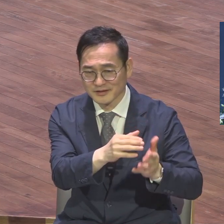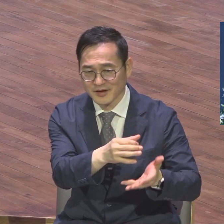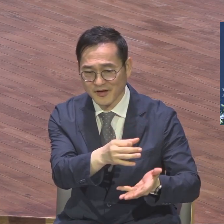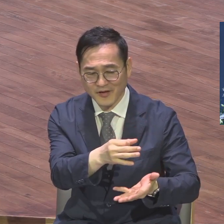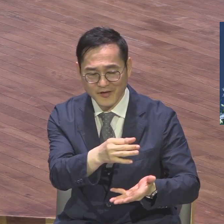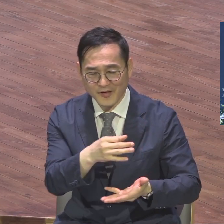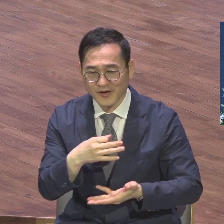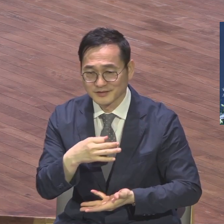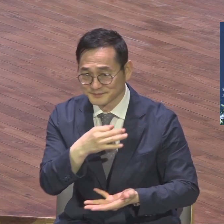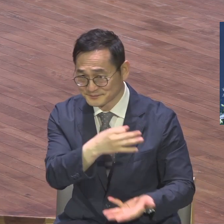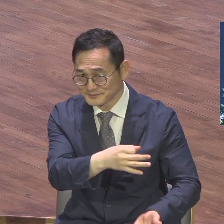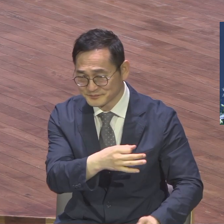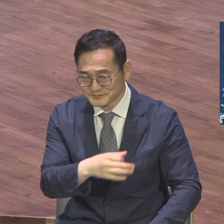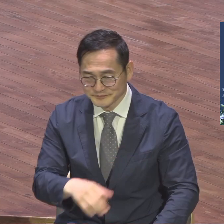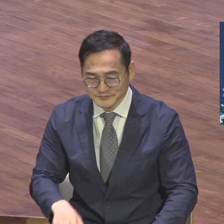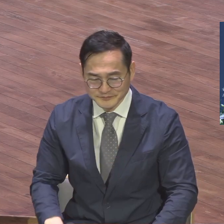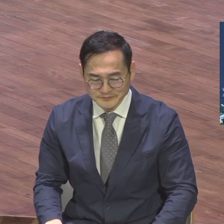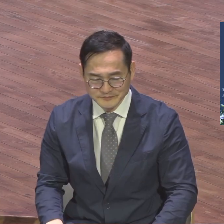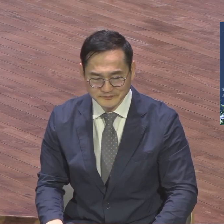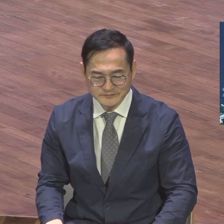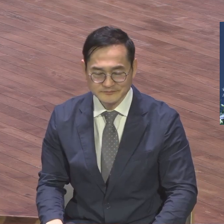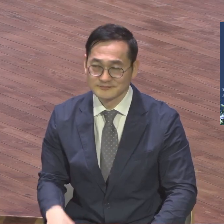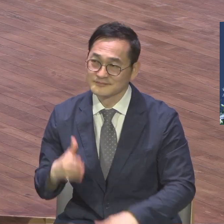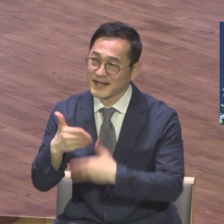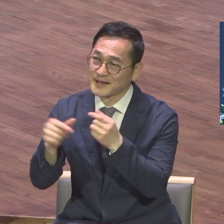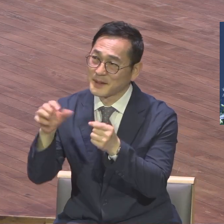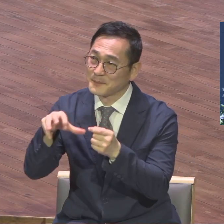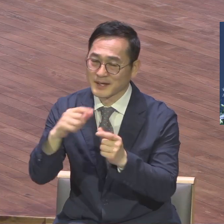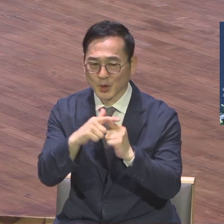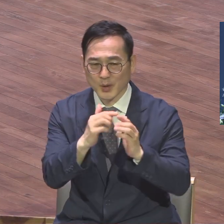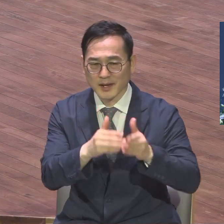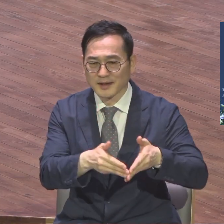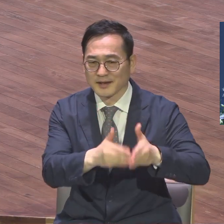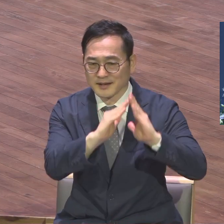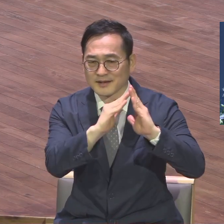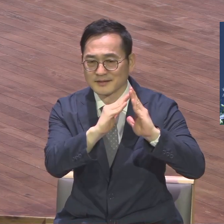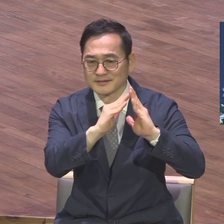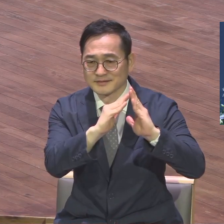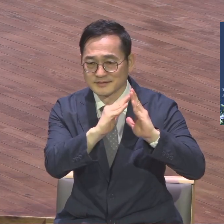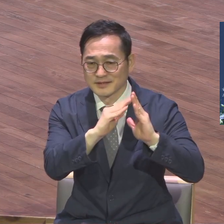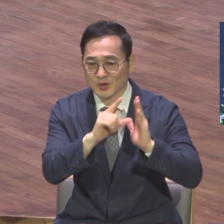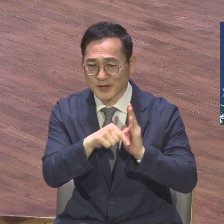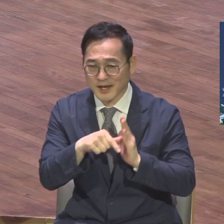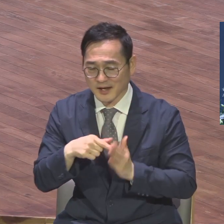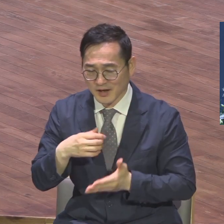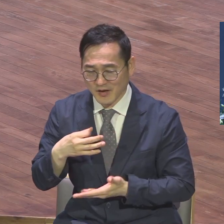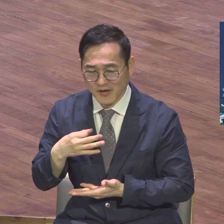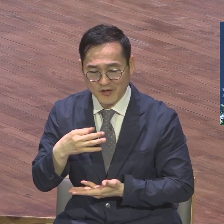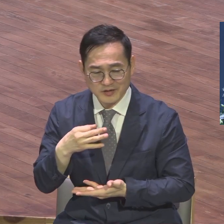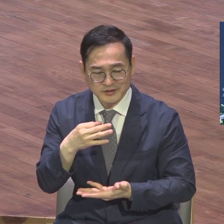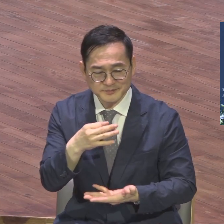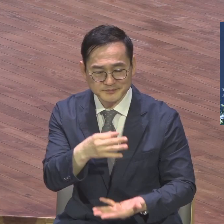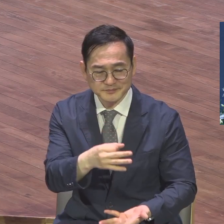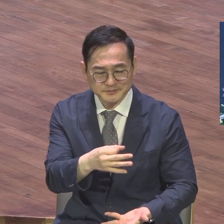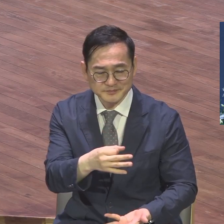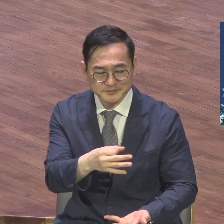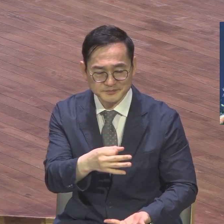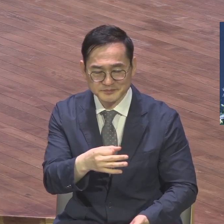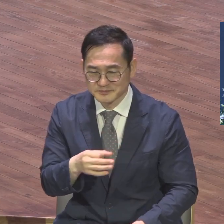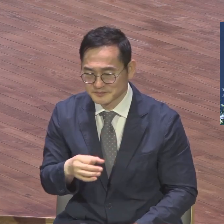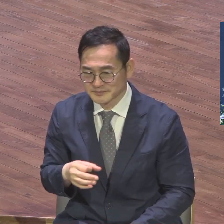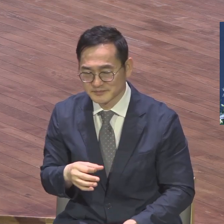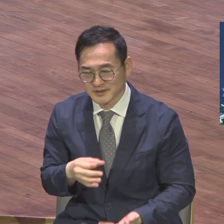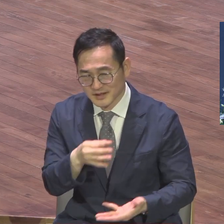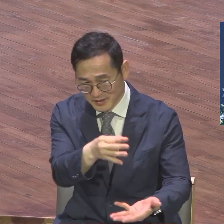내가 기도하면서 내가 하나님 앞에서 이 개척 헌금 교회를 세우는데 헌금하는데 어떻게 해야 되겠어? 형식적으로 1, 20만